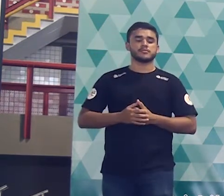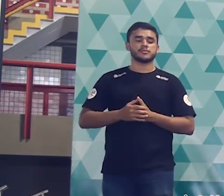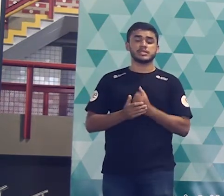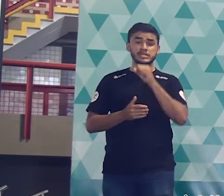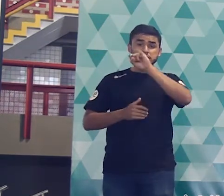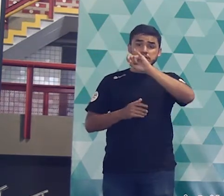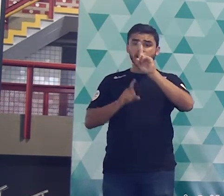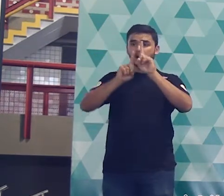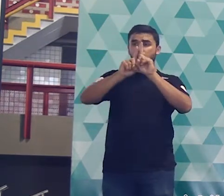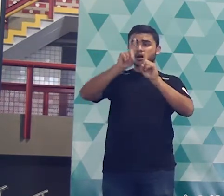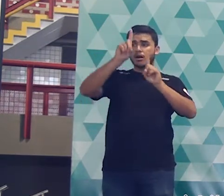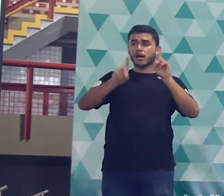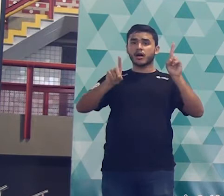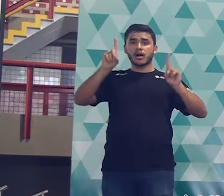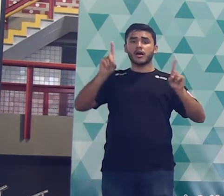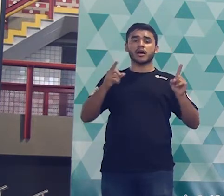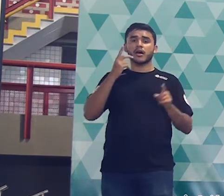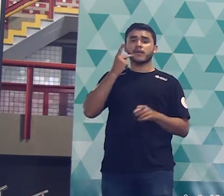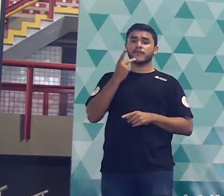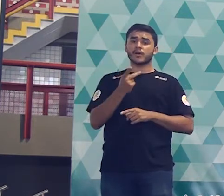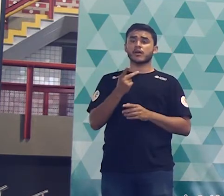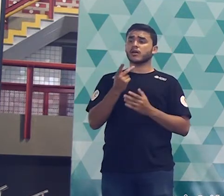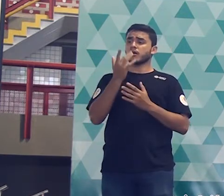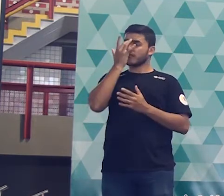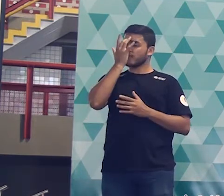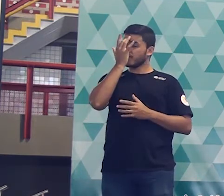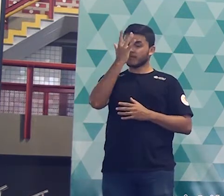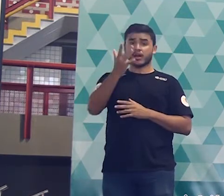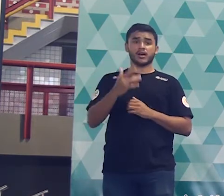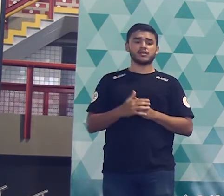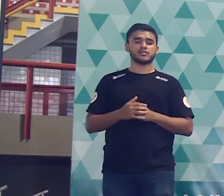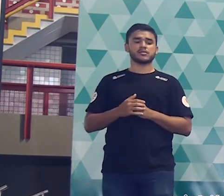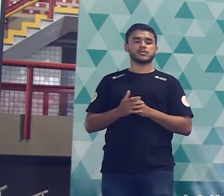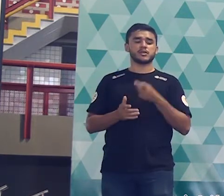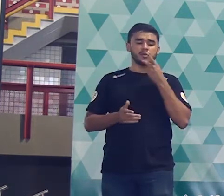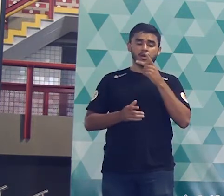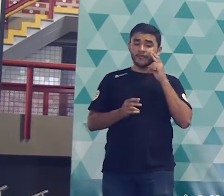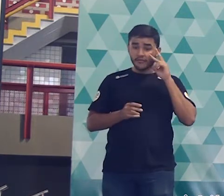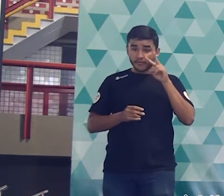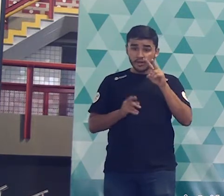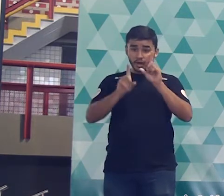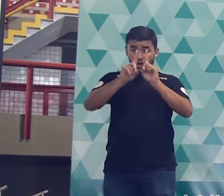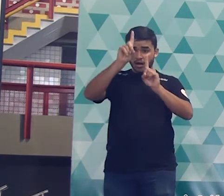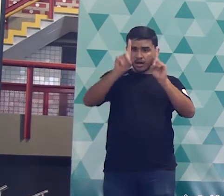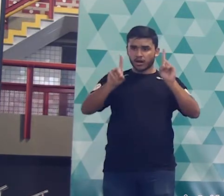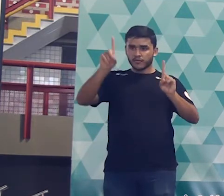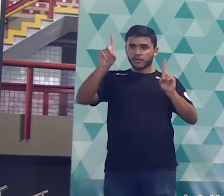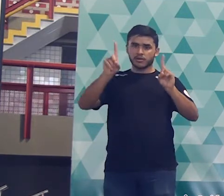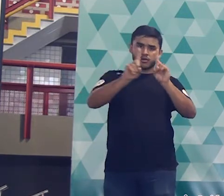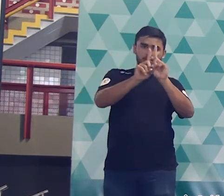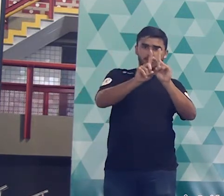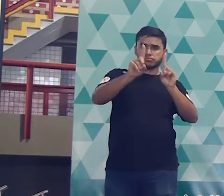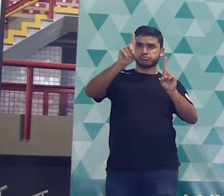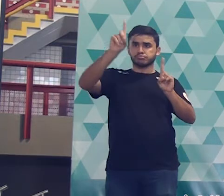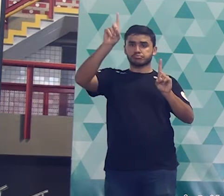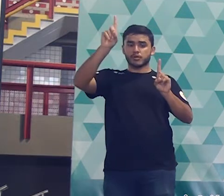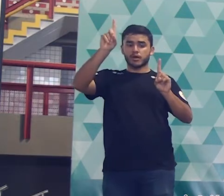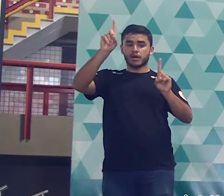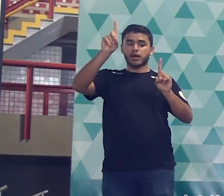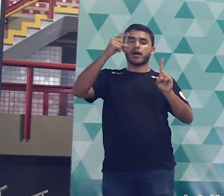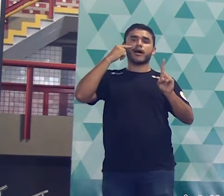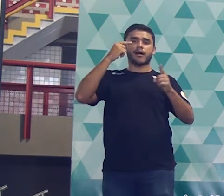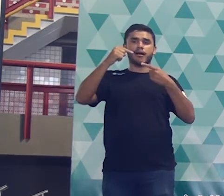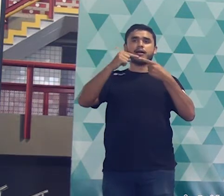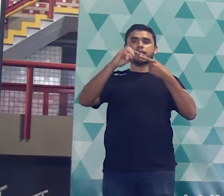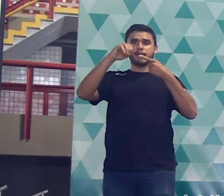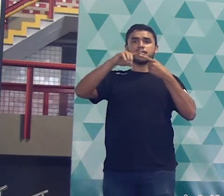de gráfico, não fica com medo. É a questão mais fácil da prova. Porque tu vai ter só que olhar para o gráfico e desenvolver esse raciocínio facinho que a